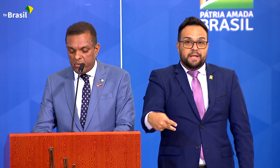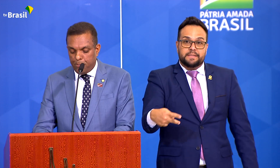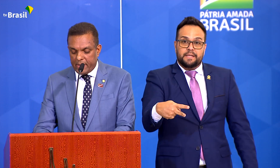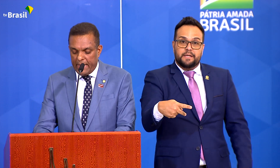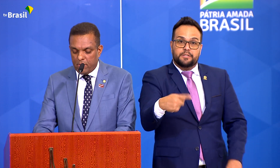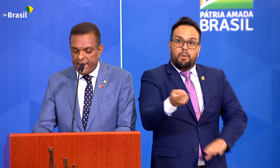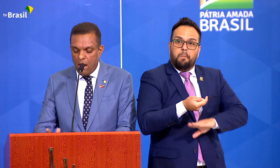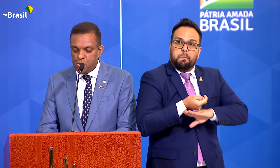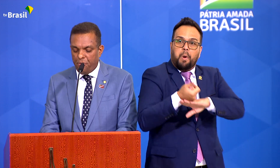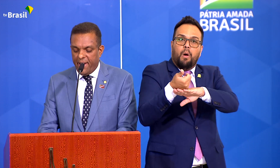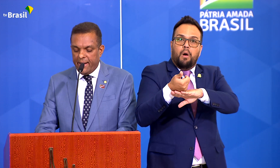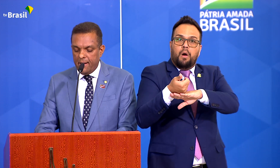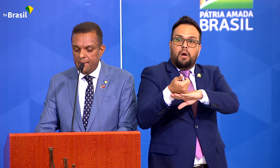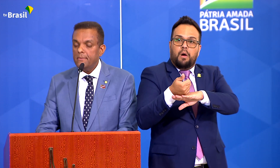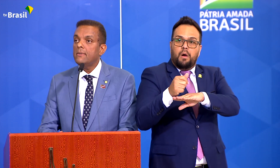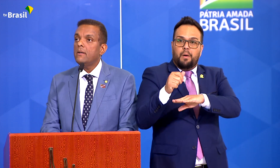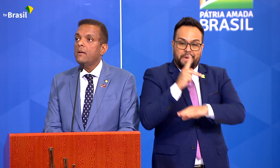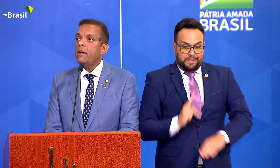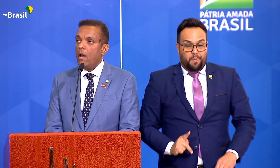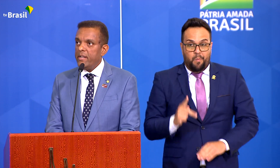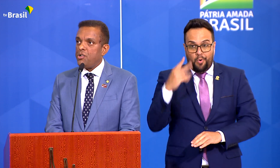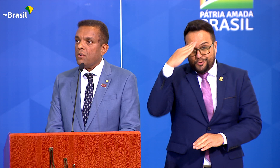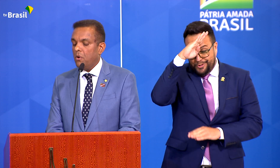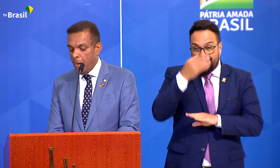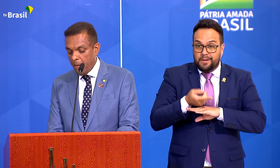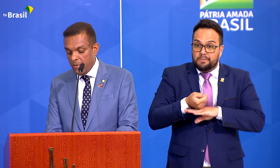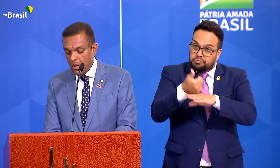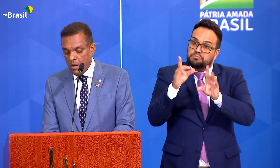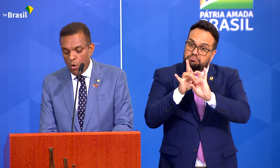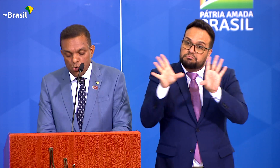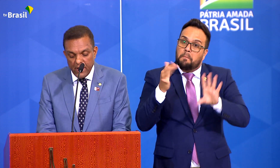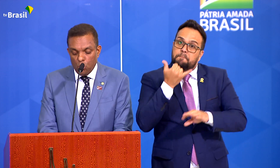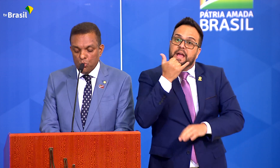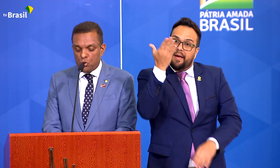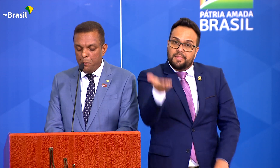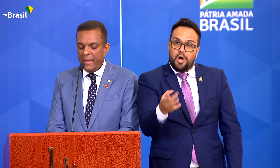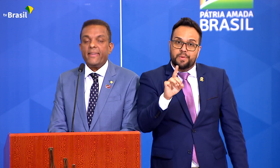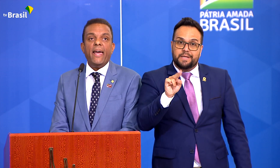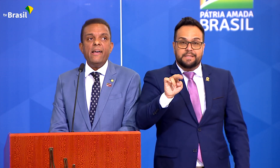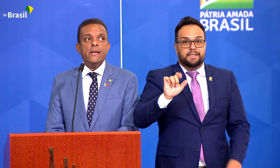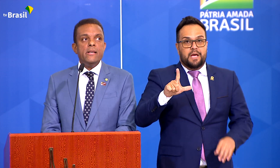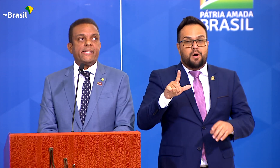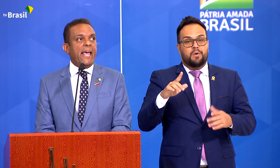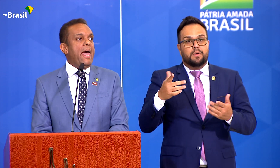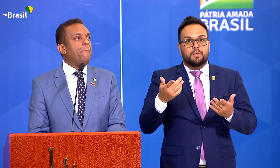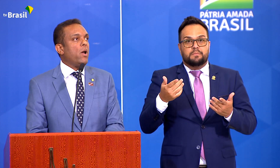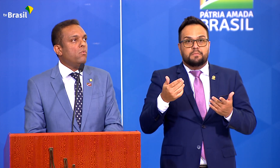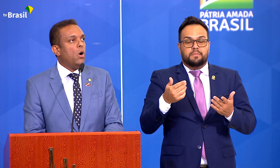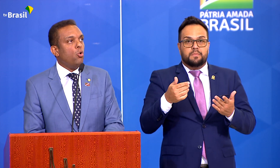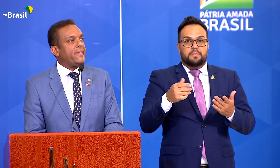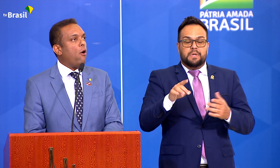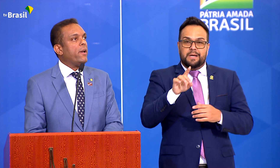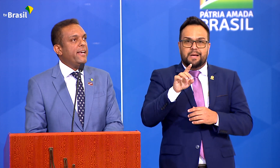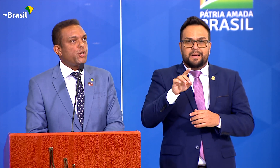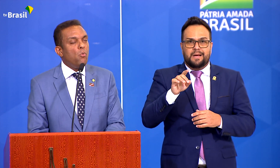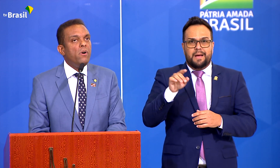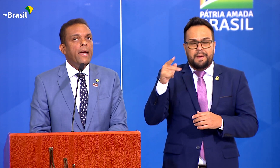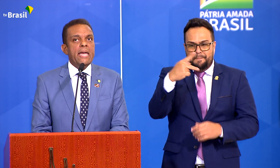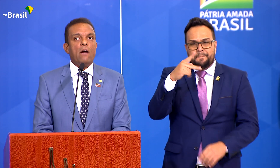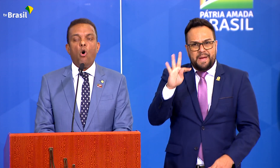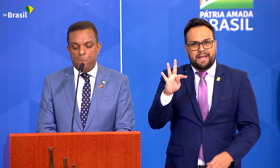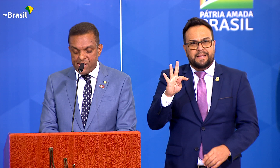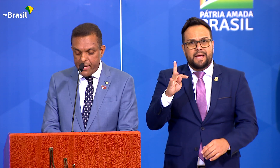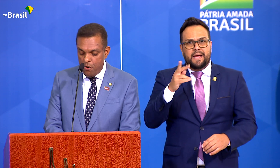o presidente deu o deputado Daniel Silveira eu lhe digo os cintos o PT celebram o